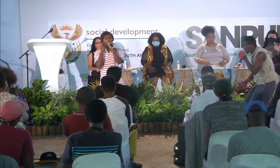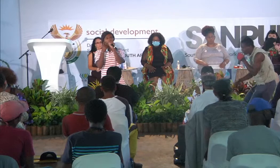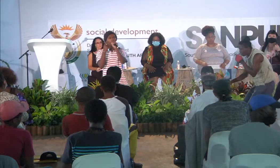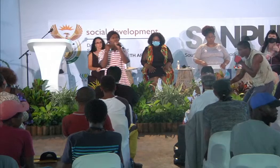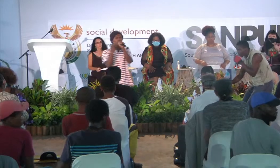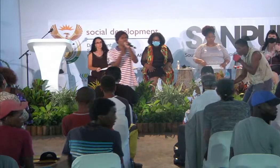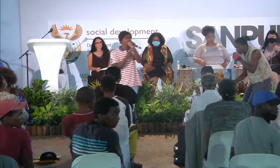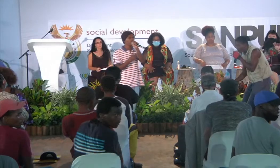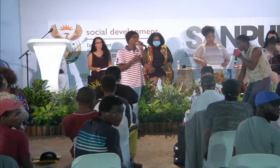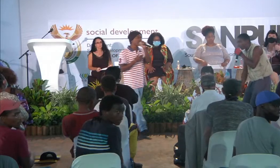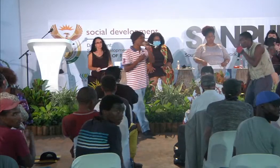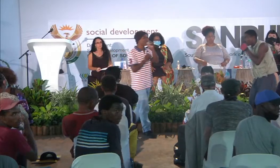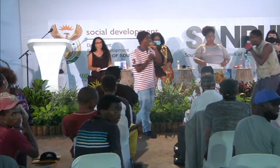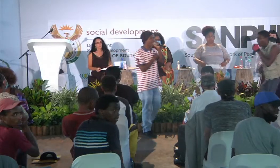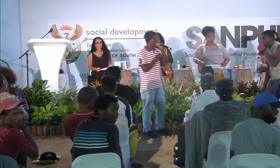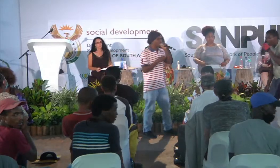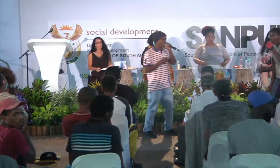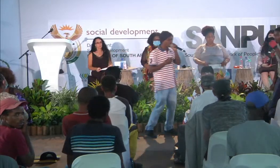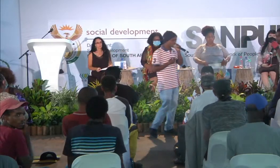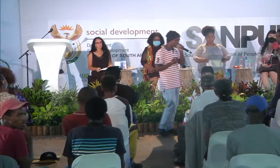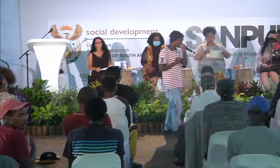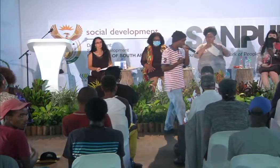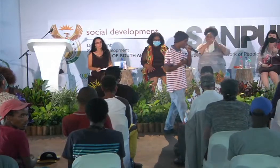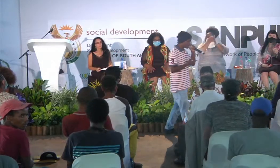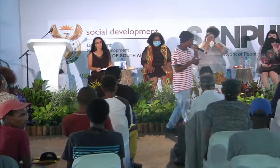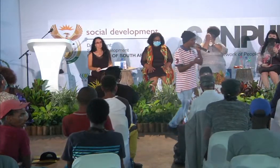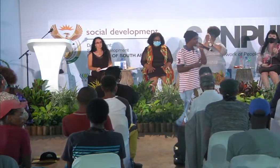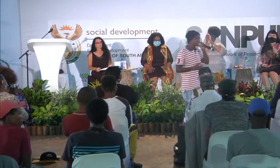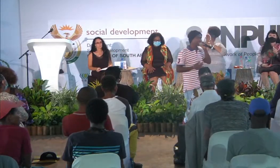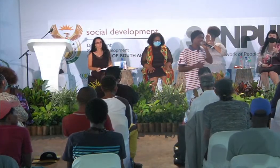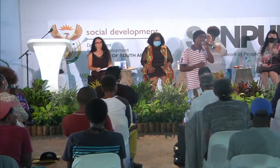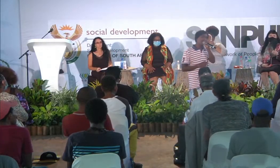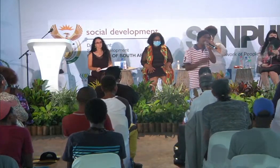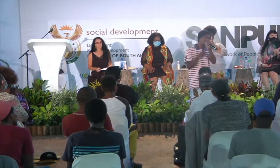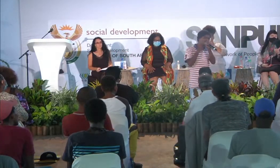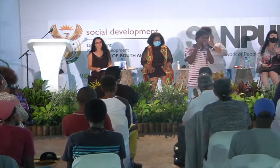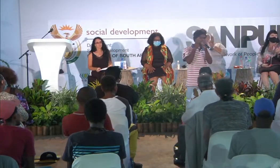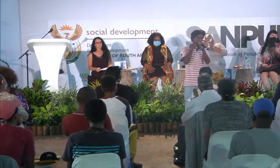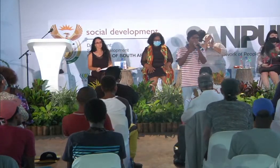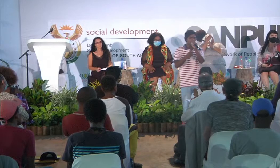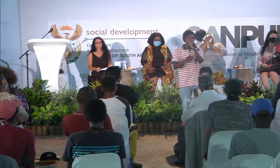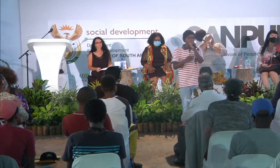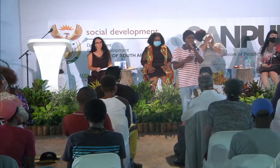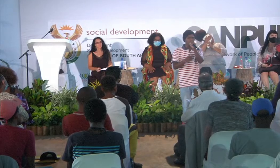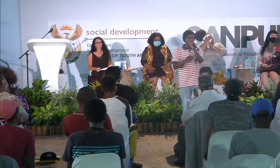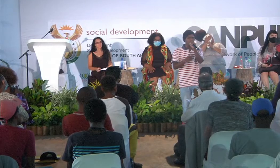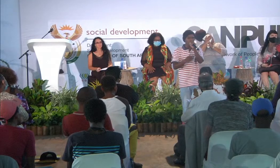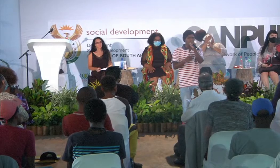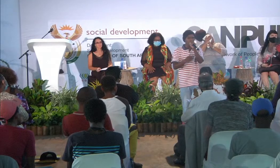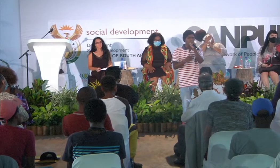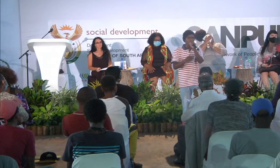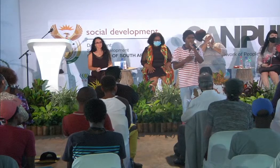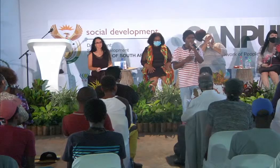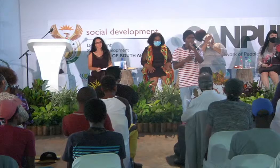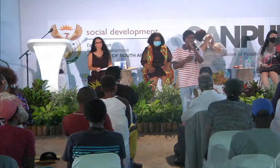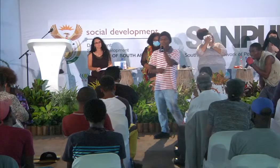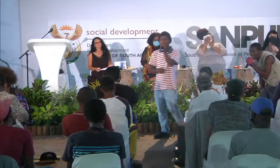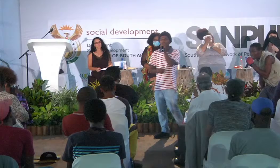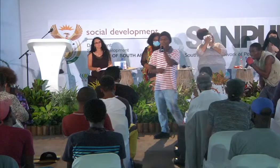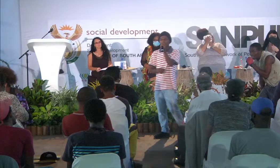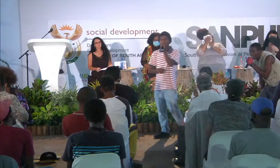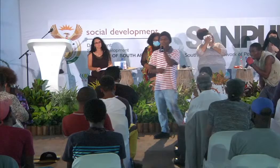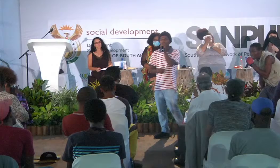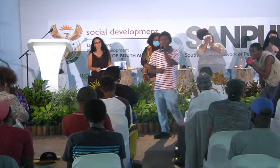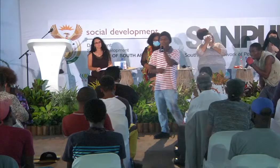mbingi umuntu nomuntu kumele azibheka akekho umuntu onemlingo ubheke zakhe izindaba futhi ungavumi bakuxhophisa izinto ezenzeka kulomhlaba msho